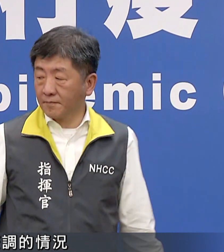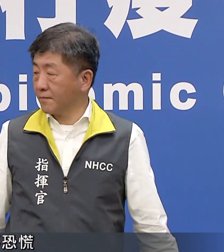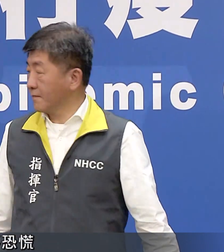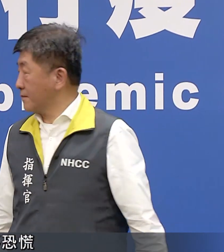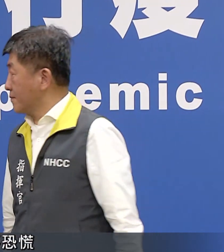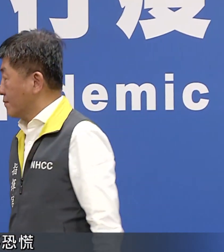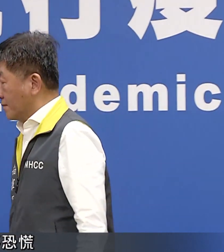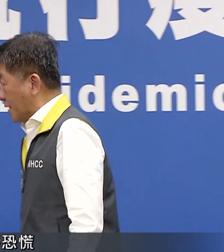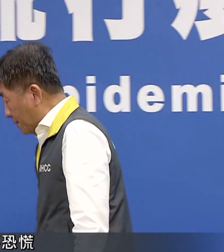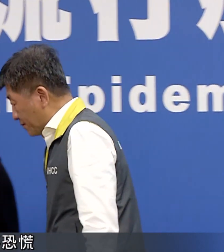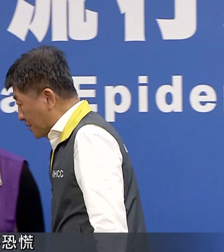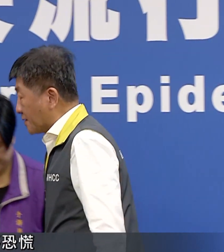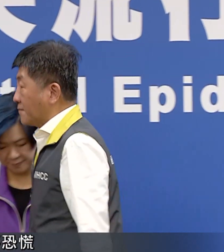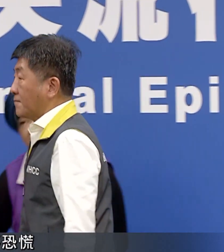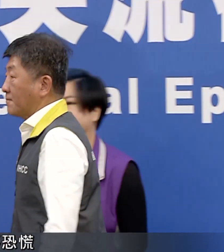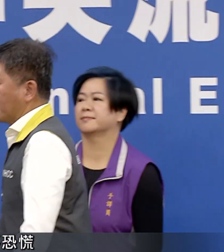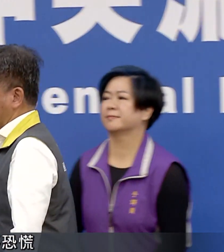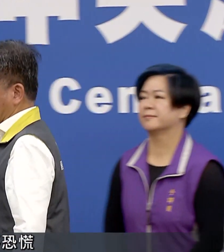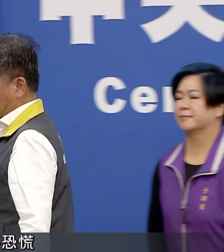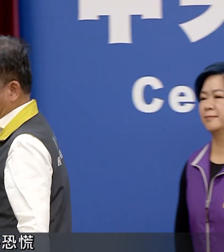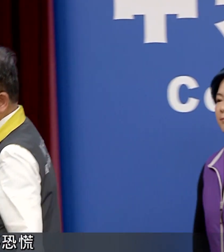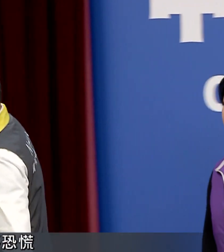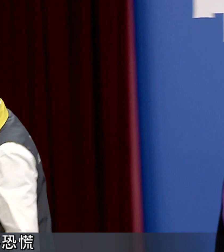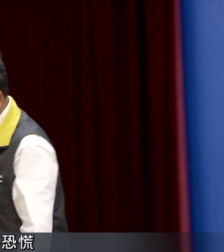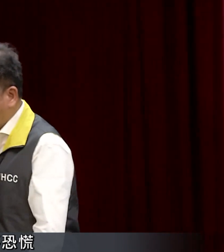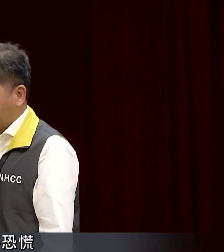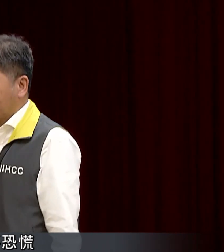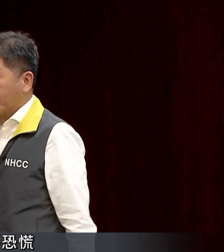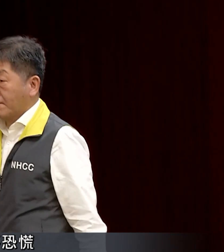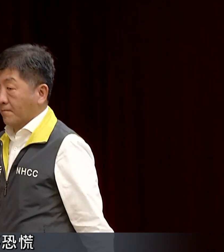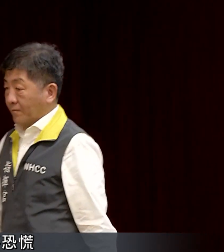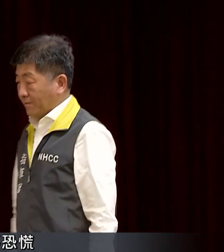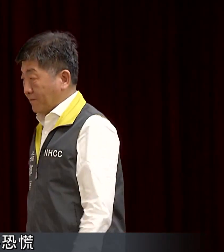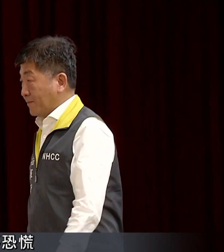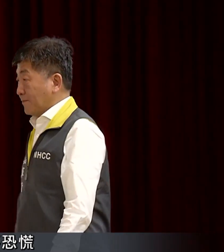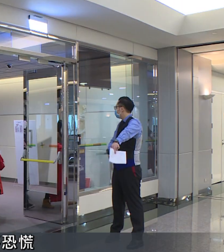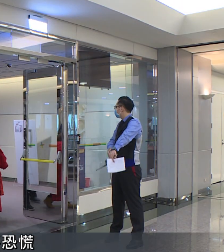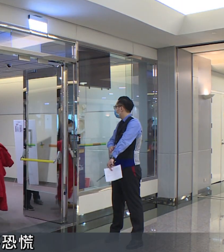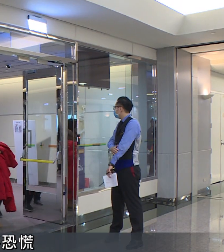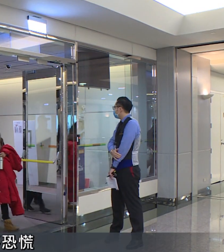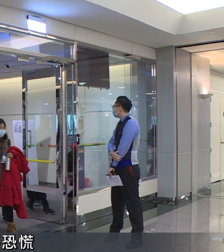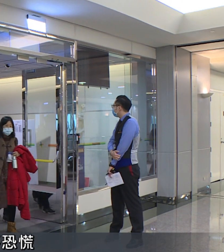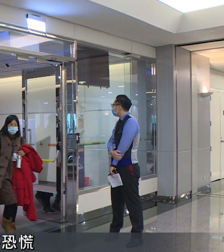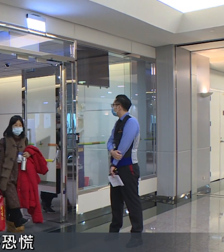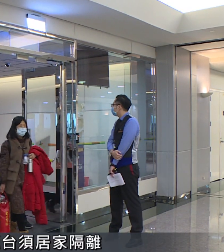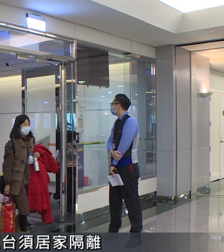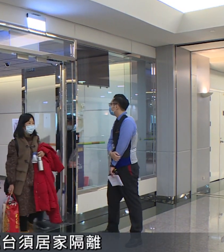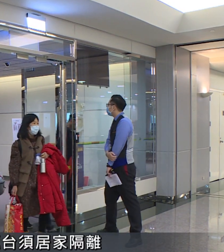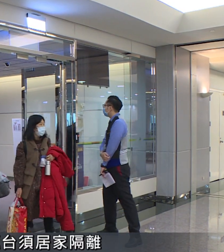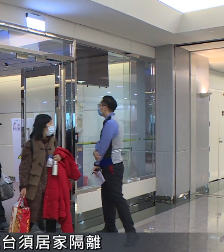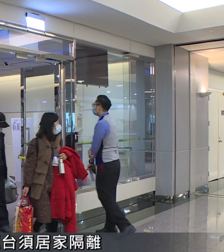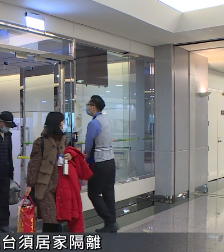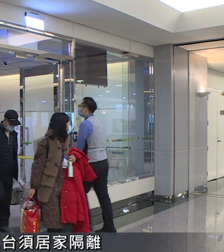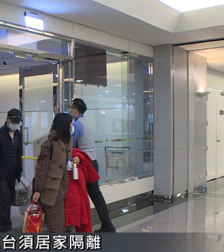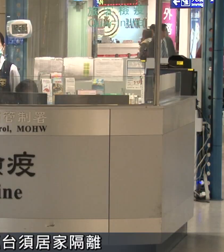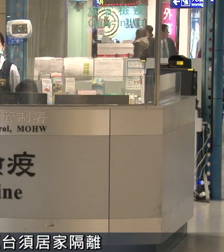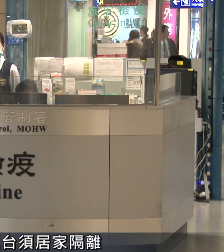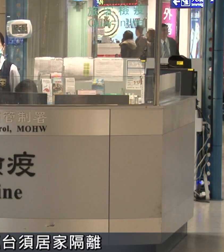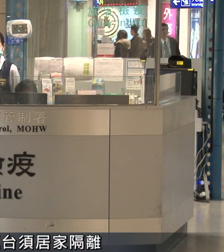请民众警觉，但不要恐慌。而为了要加强防疫，指挥中心也宣布，除了原先中港澳返台需居家